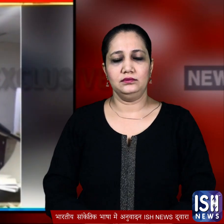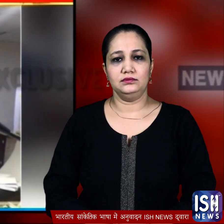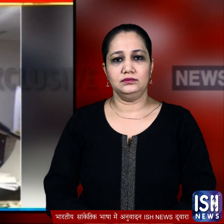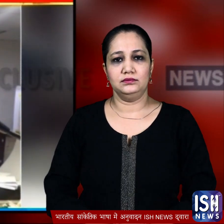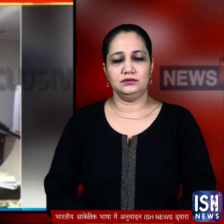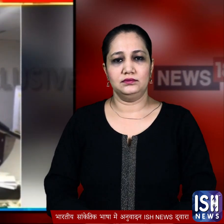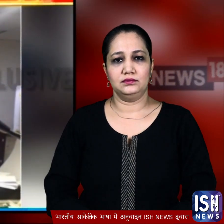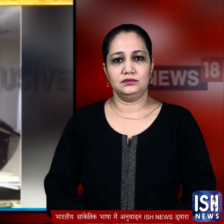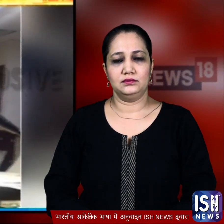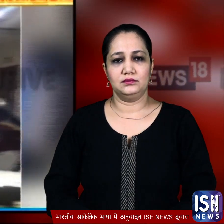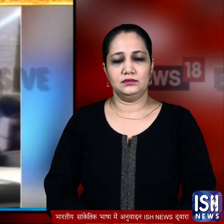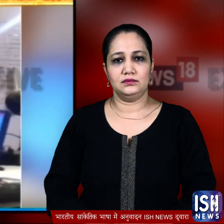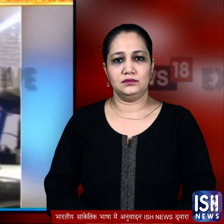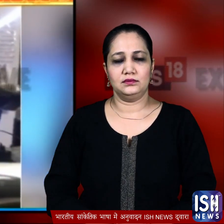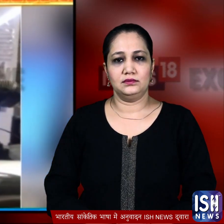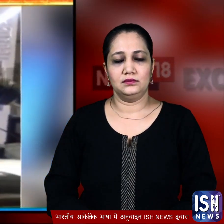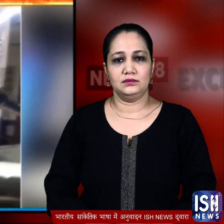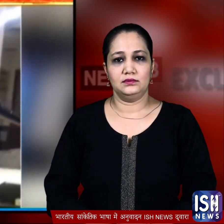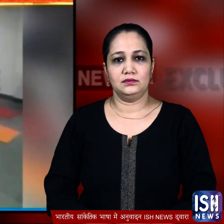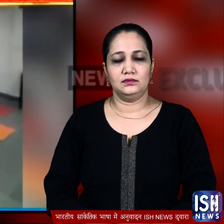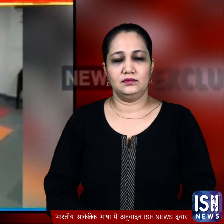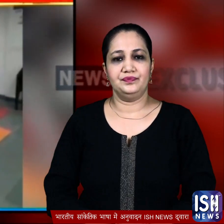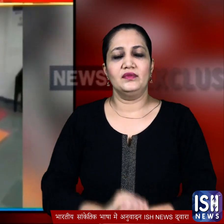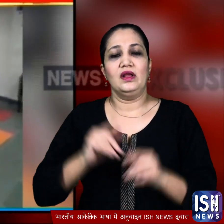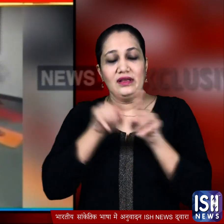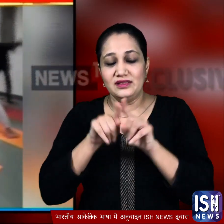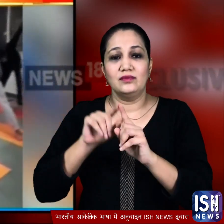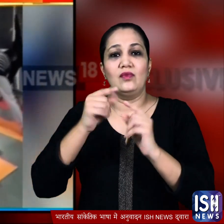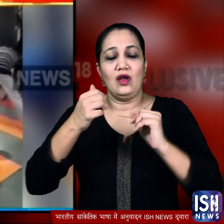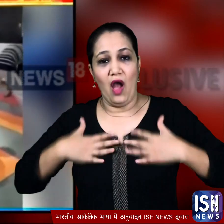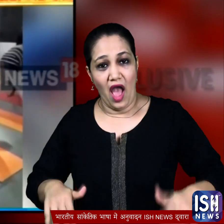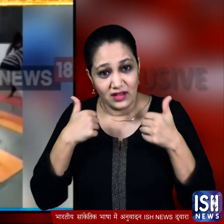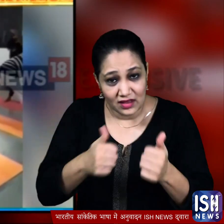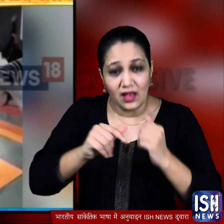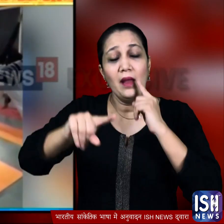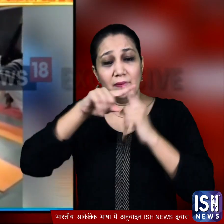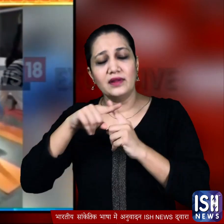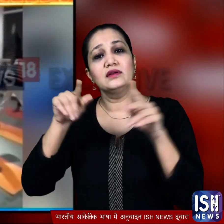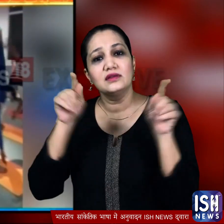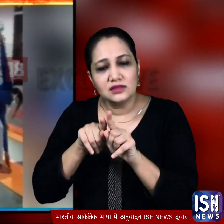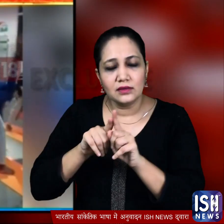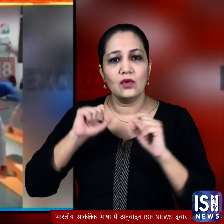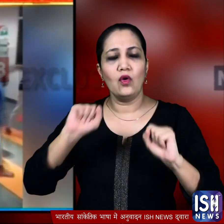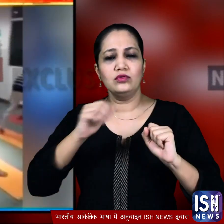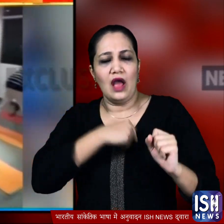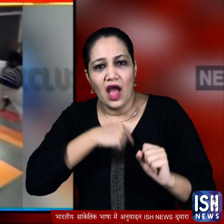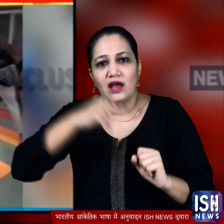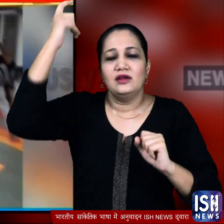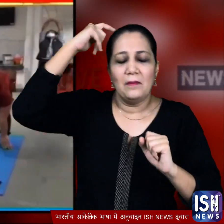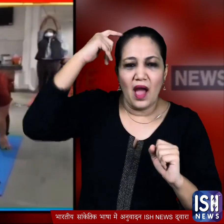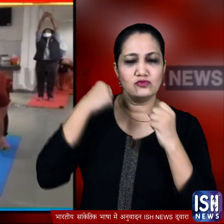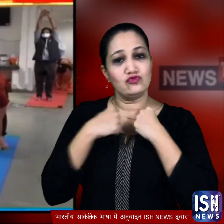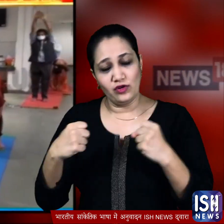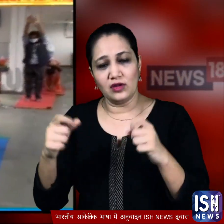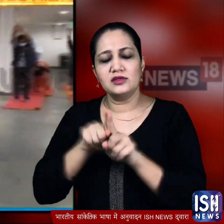हमें देना दाता। जितना ध्यान मरीज के तंदुरुस्त होने पर दिया जाता है, उतना ही उसके दिल और दिमाग पर